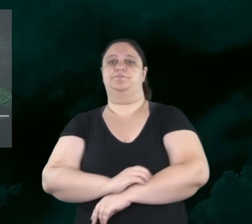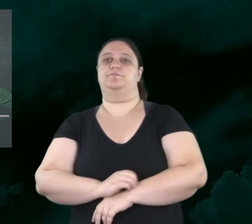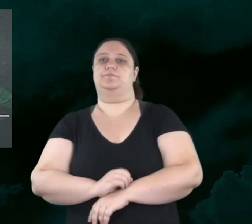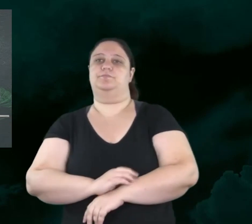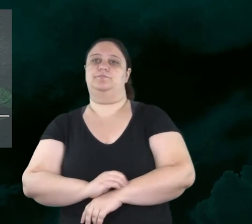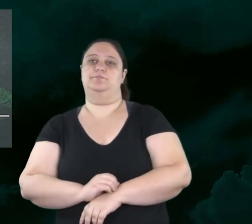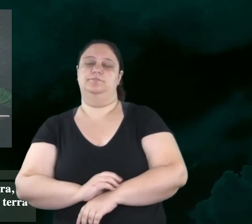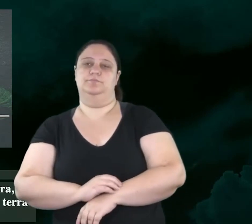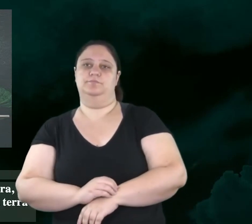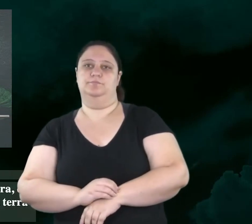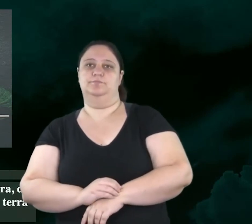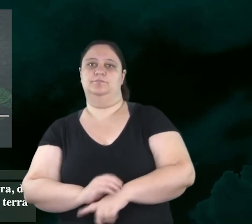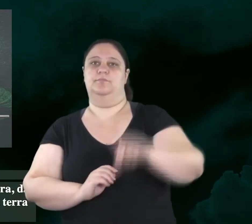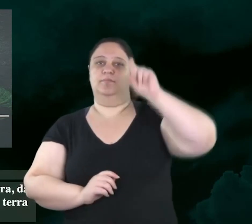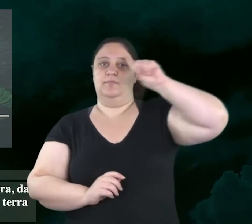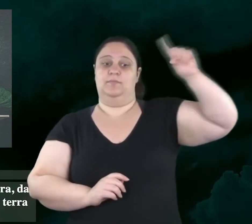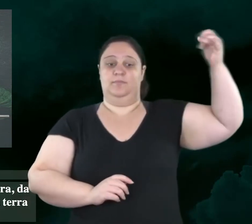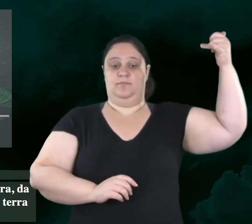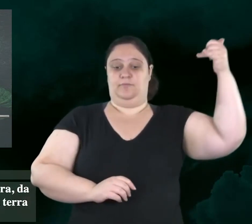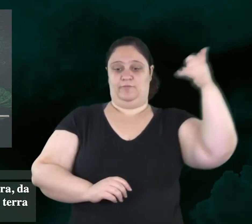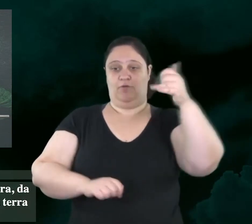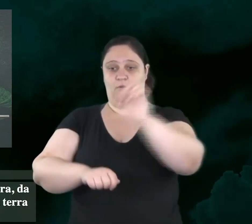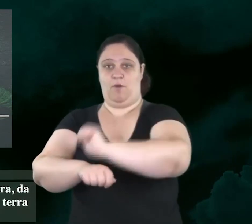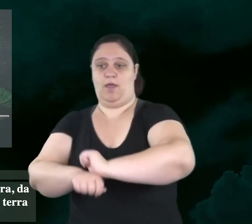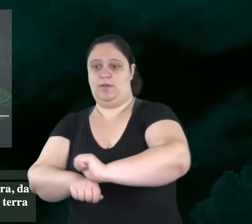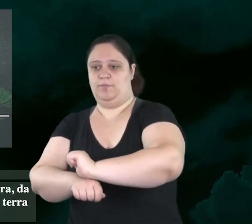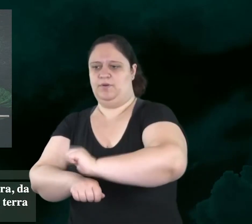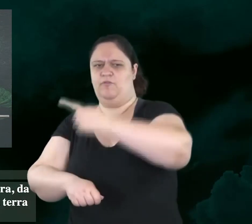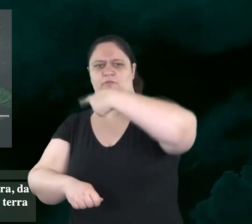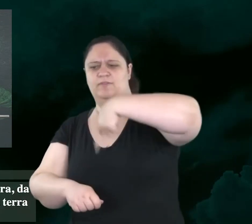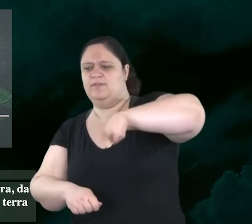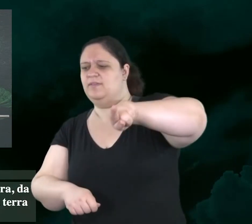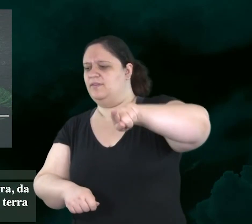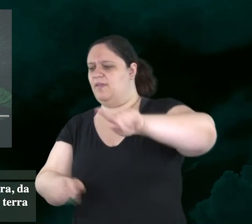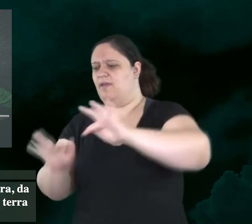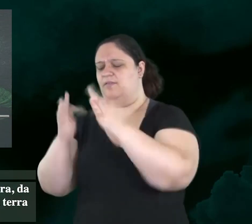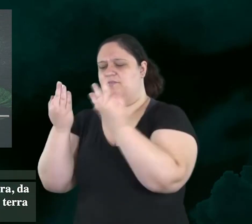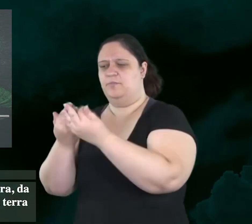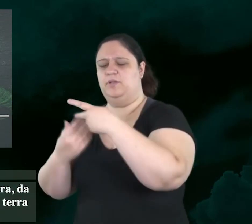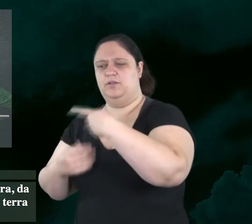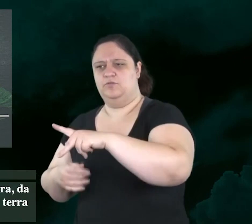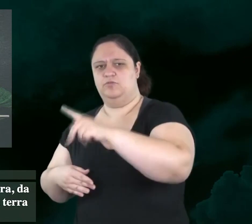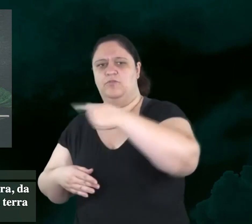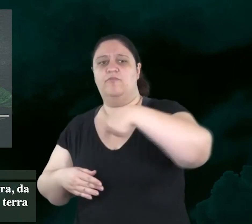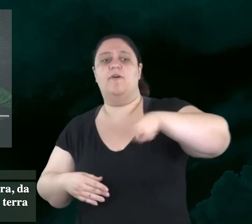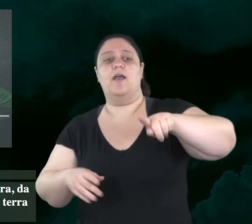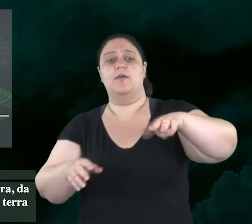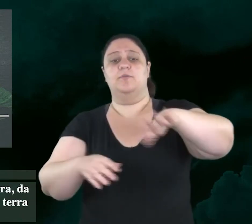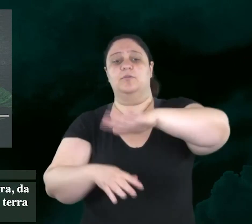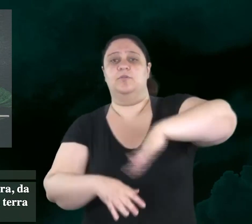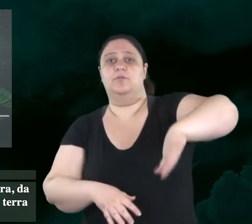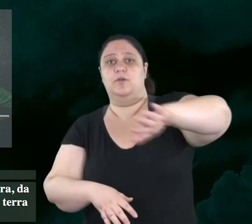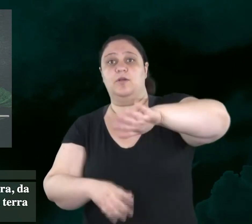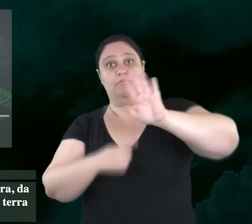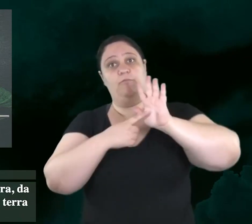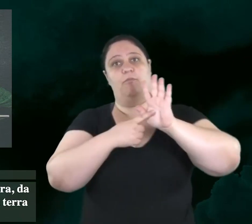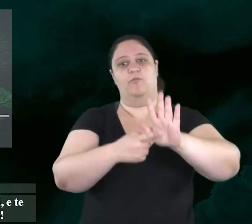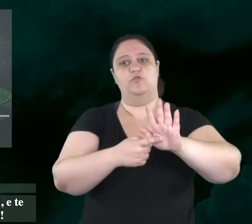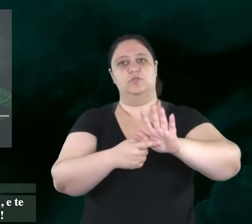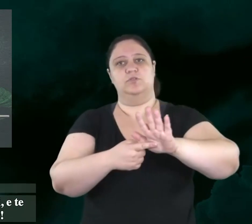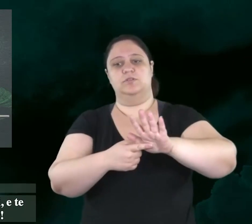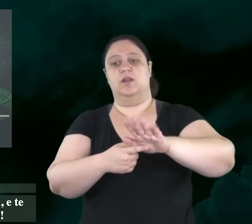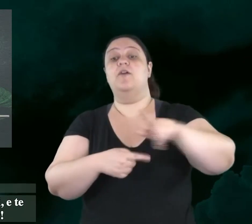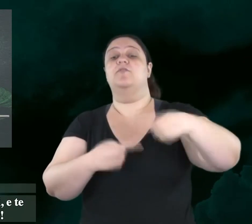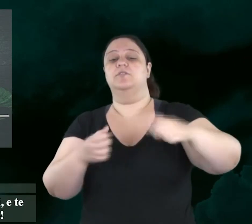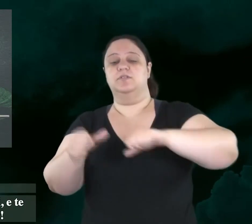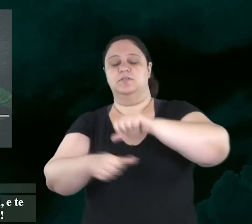Ora, disse o Senhor a Abraão, sai da tua terra, da tua parentela e da casa de teu pai, e vai para a terra que eu te mostrarei. De ti farei uma grande nação,